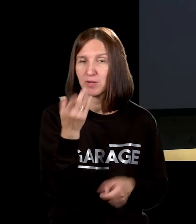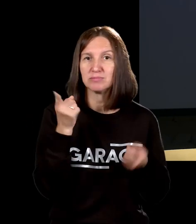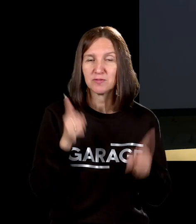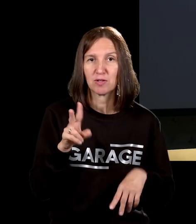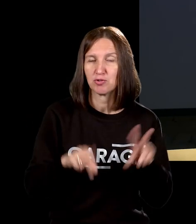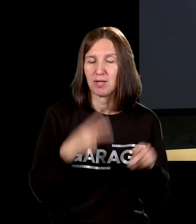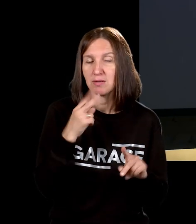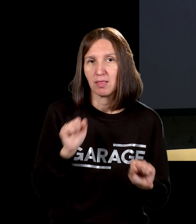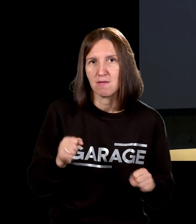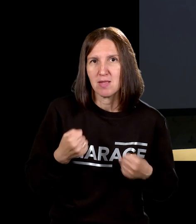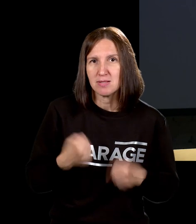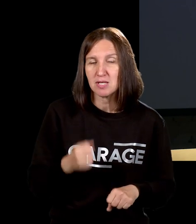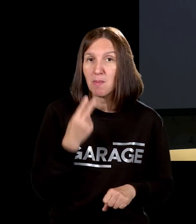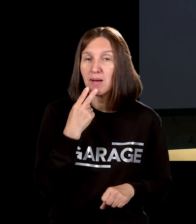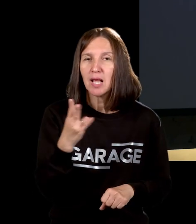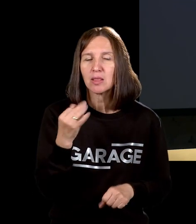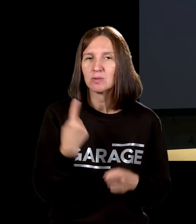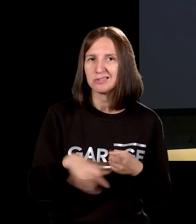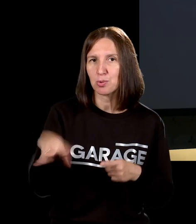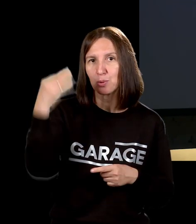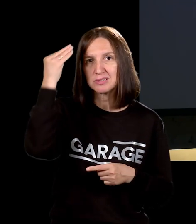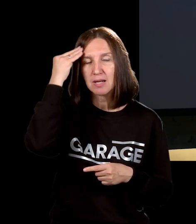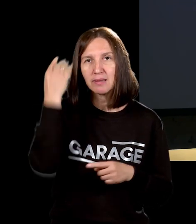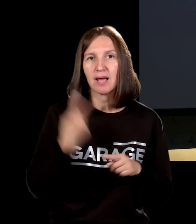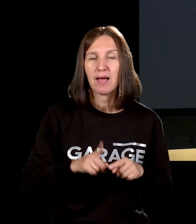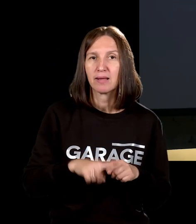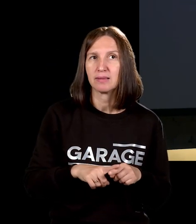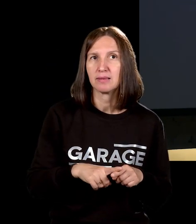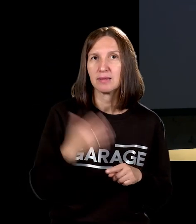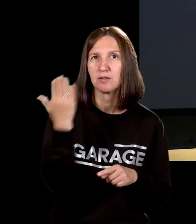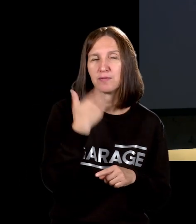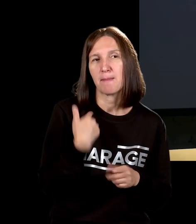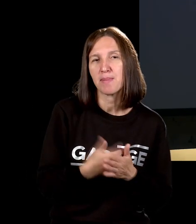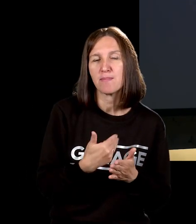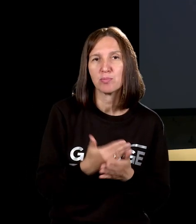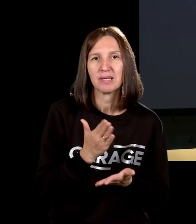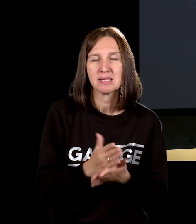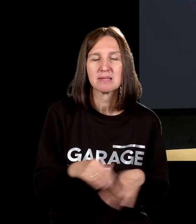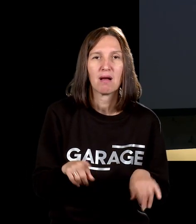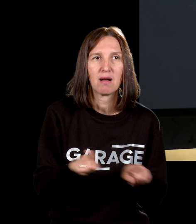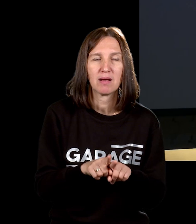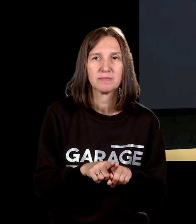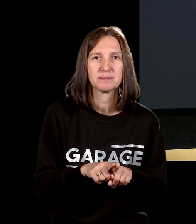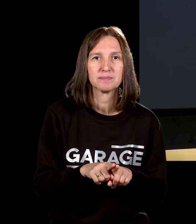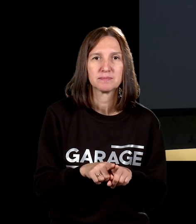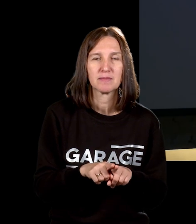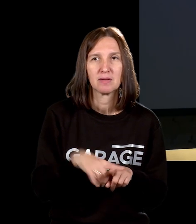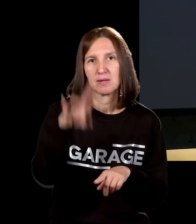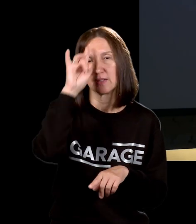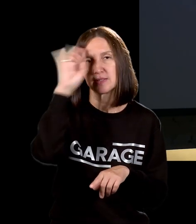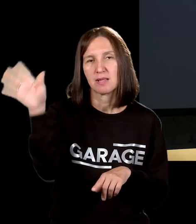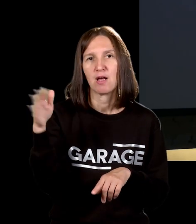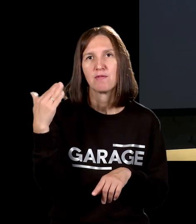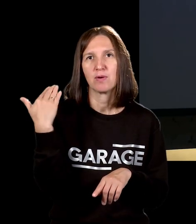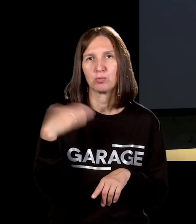я, по-моему, есть такая негласная слава культового хоррора. И что те, которые как раз любят